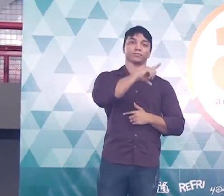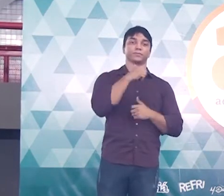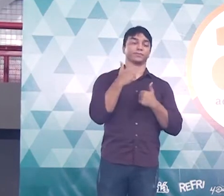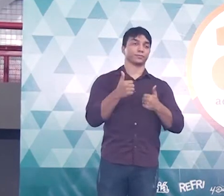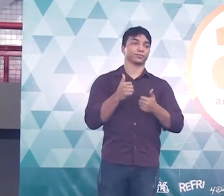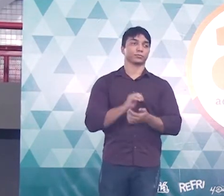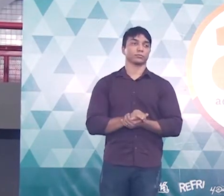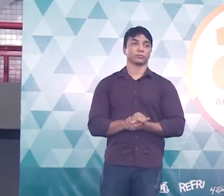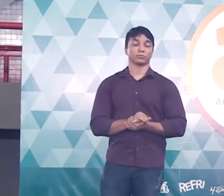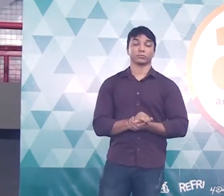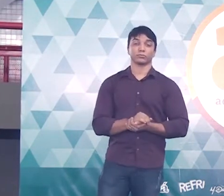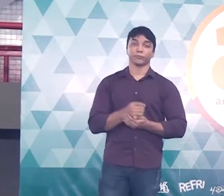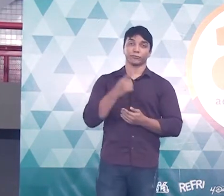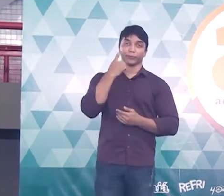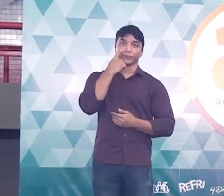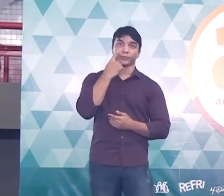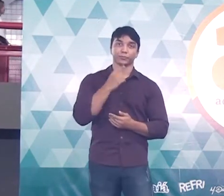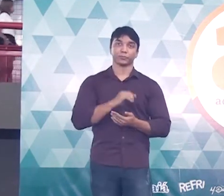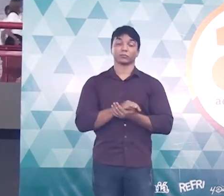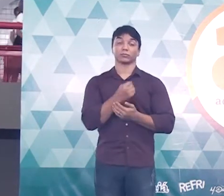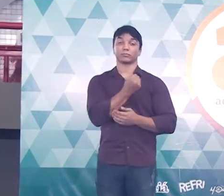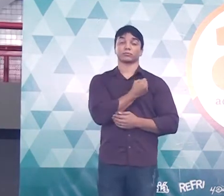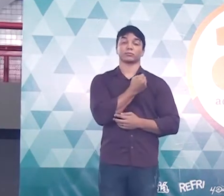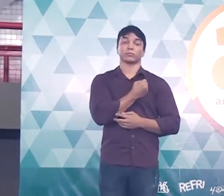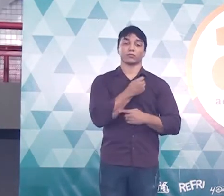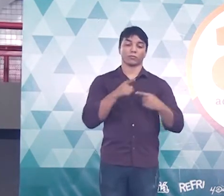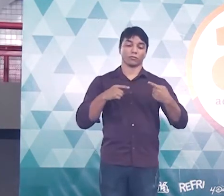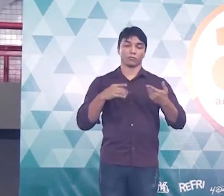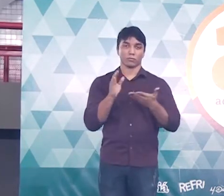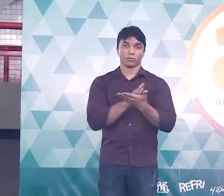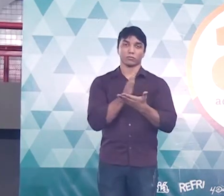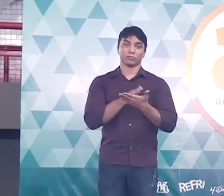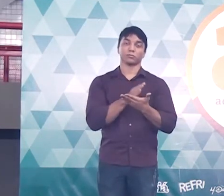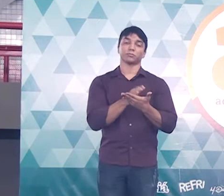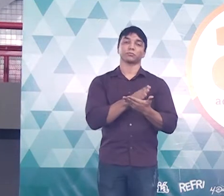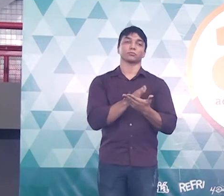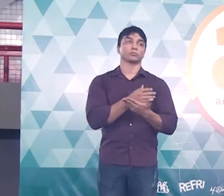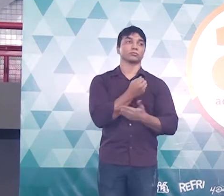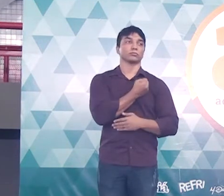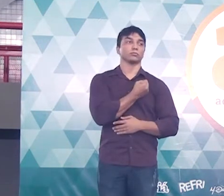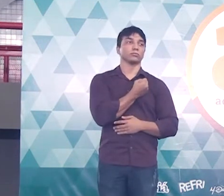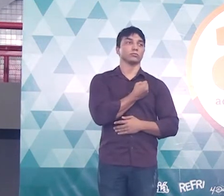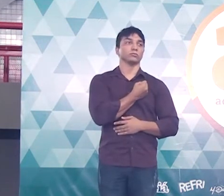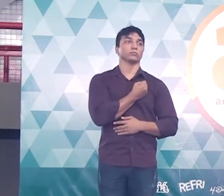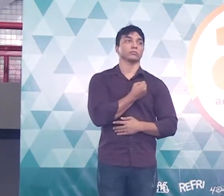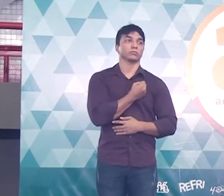que vocês colocassem aí, na página da apostila,